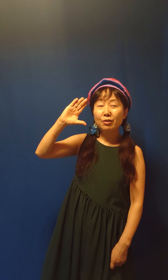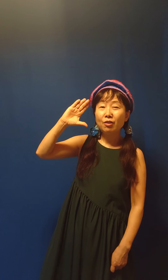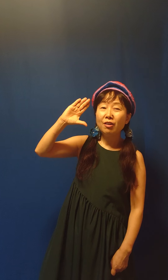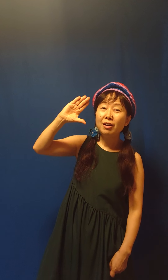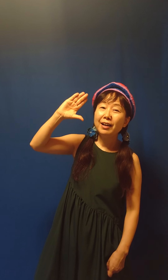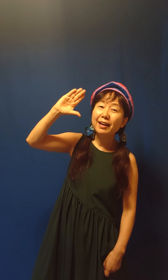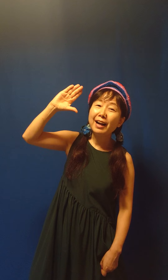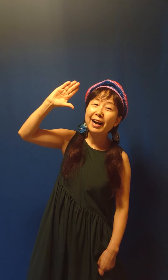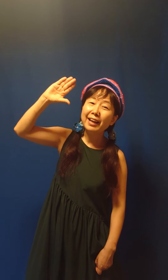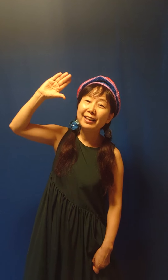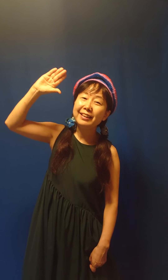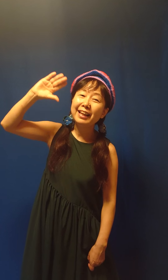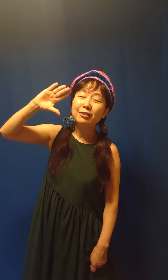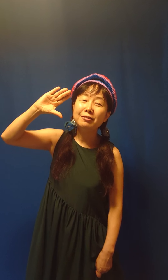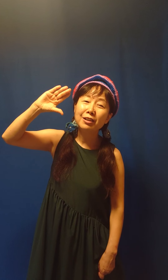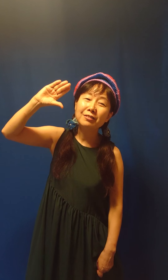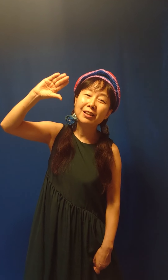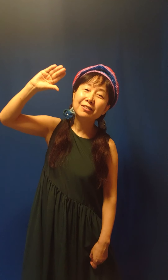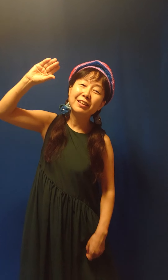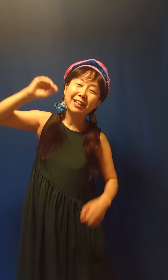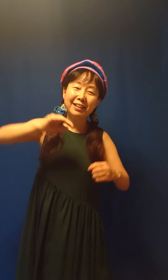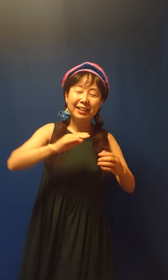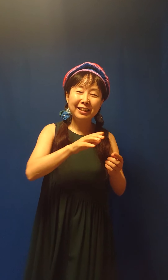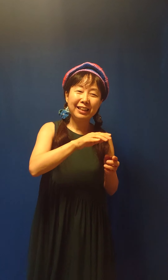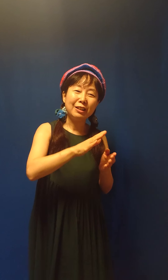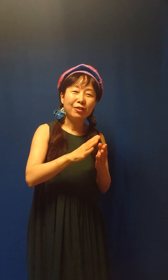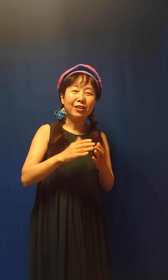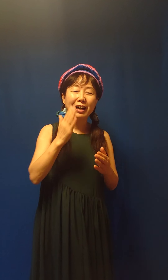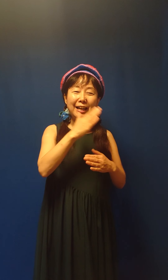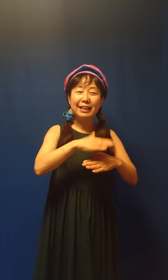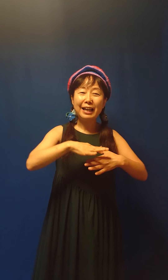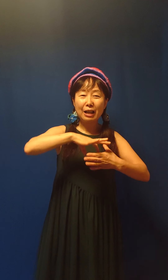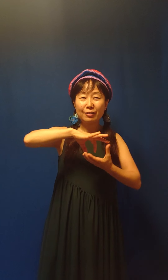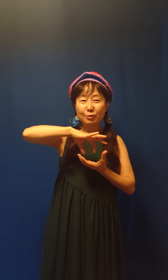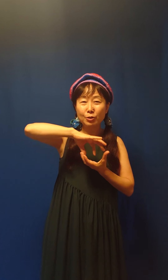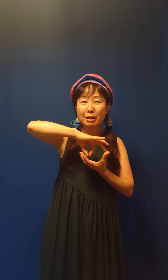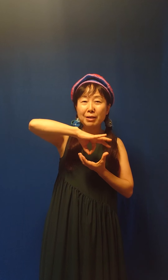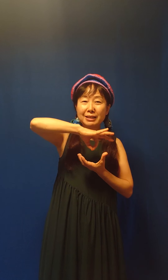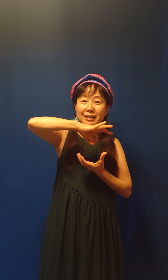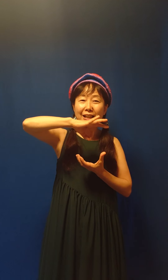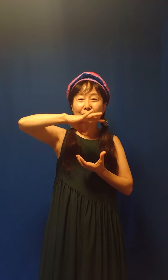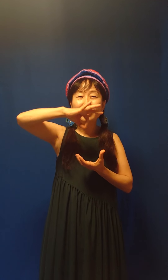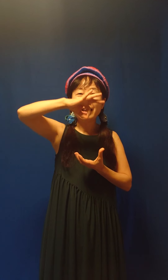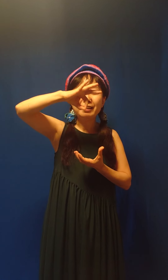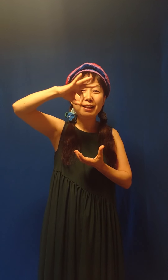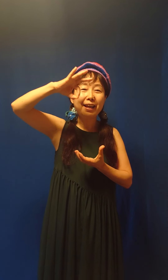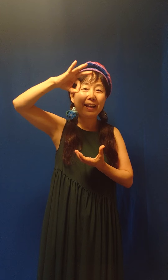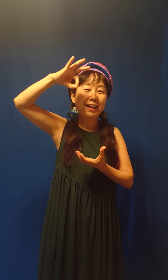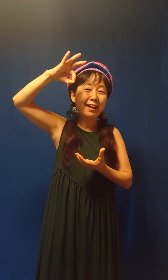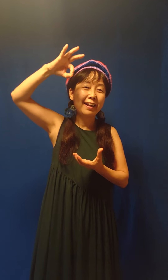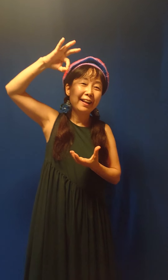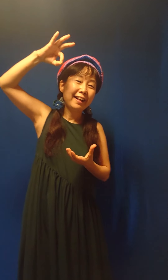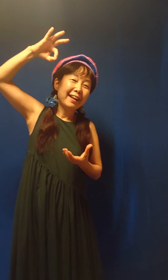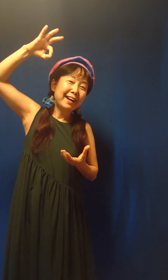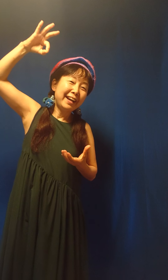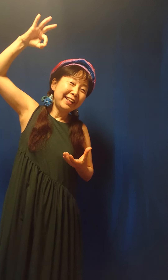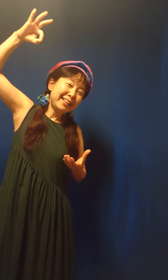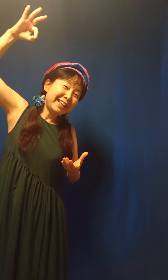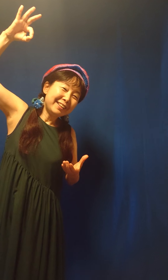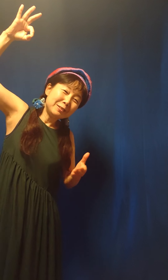こう帰って、ふわふわふわ、体からこう魂が抜けて帰っていく、